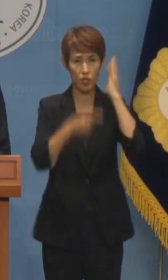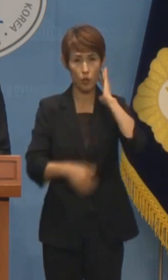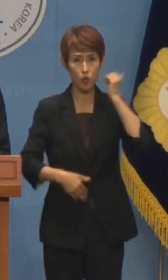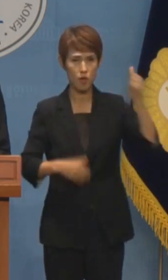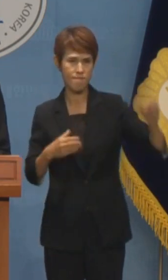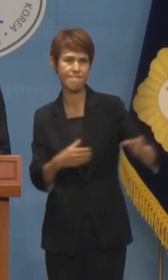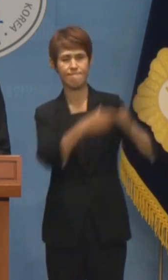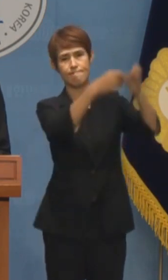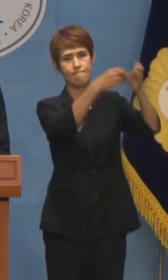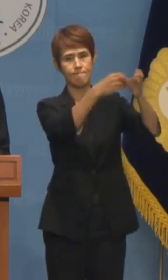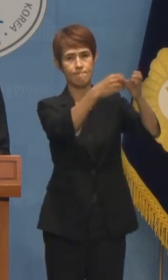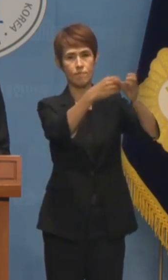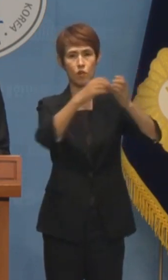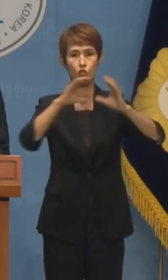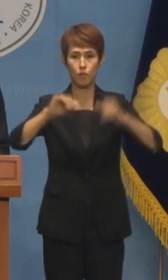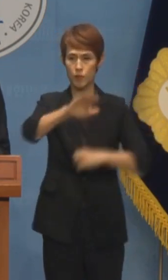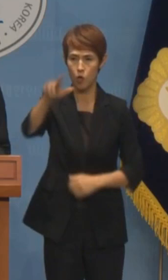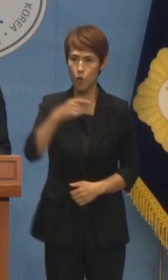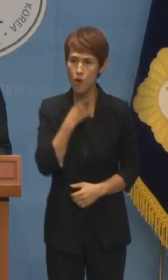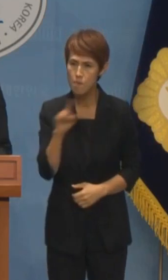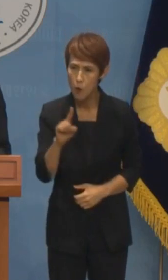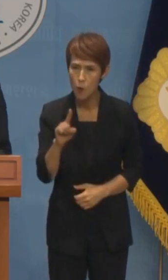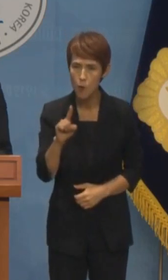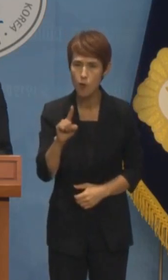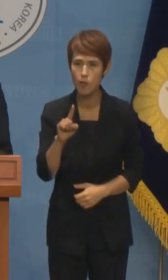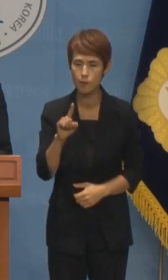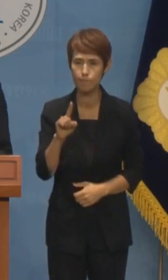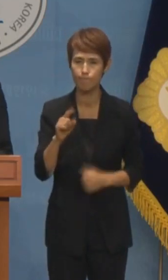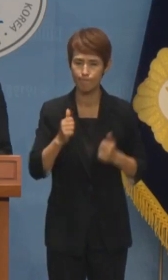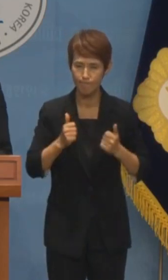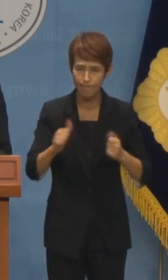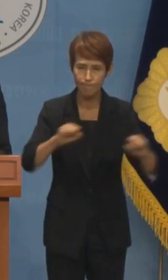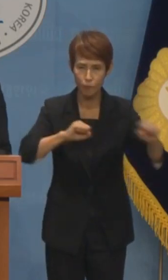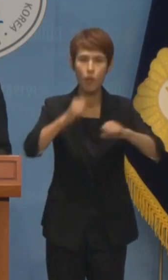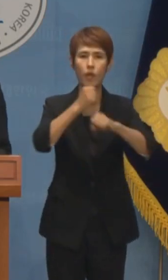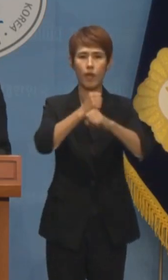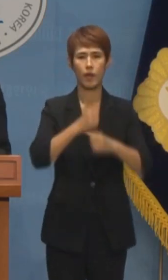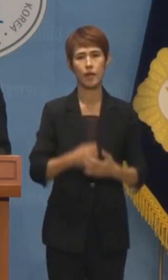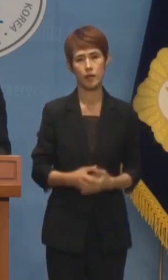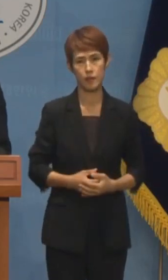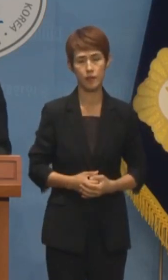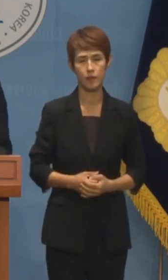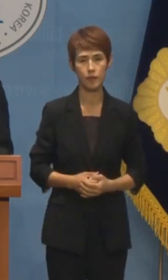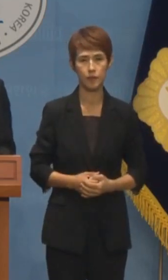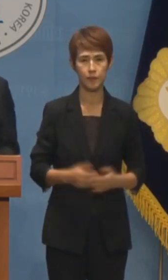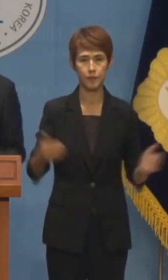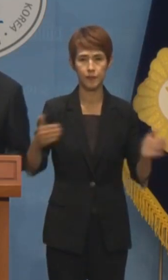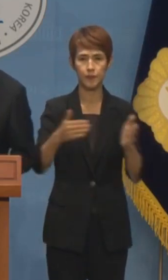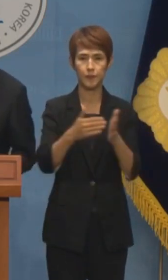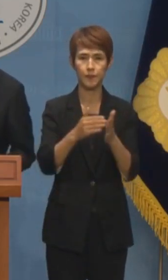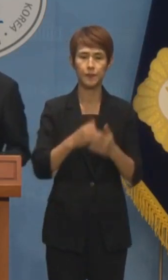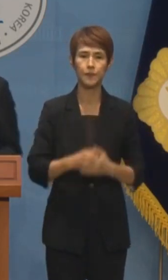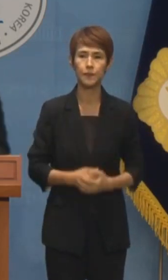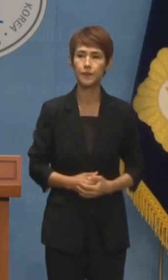맞서 국민의 뜻을 충실히 수행할 것입니다. 이상입니다.